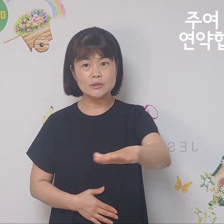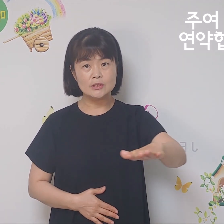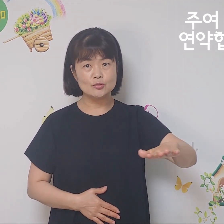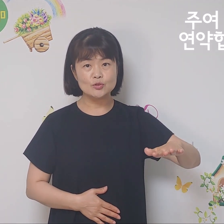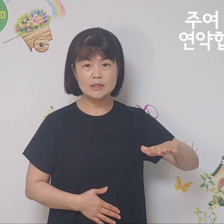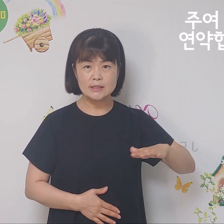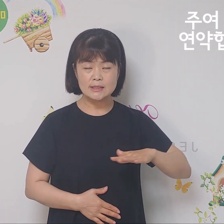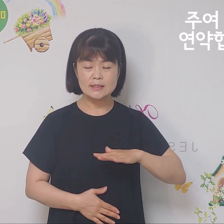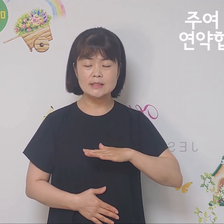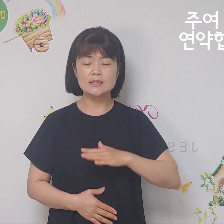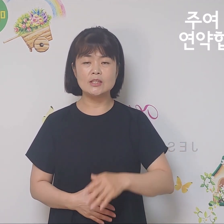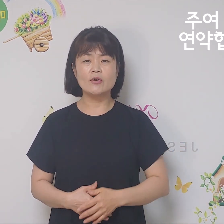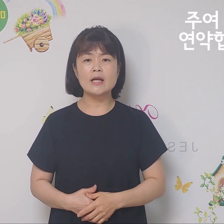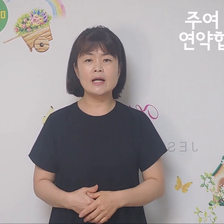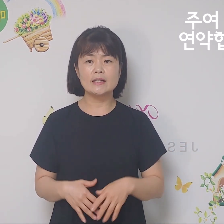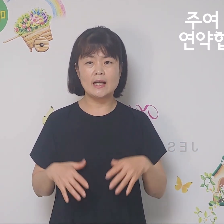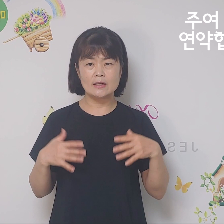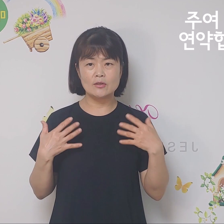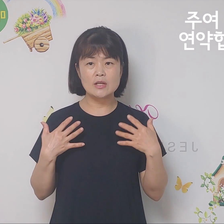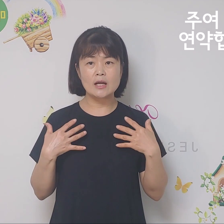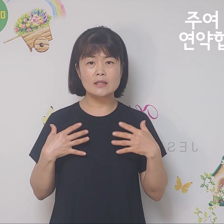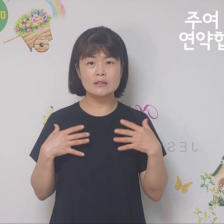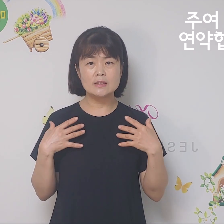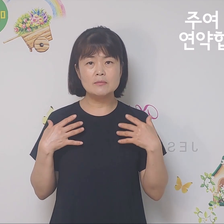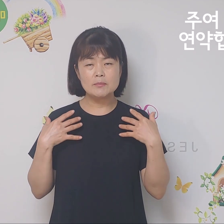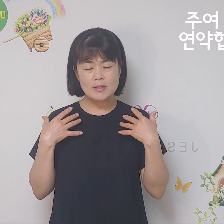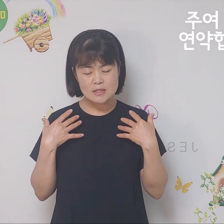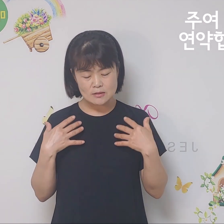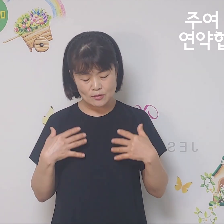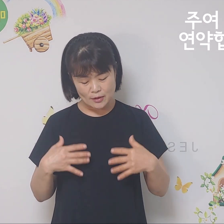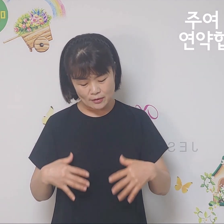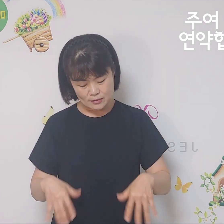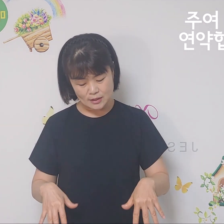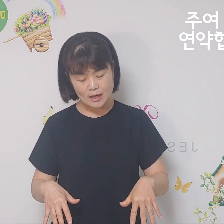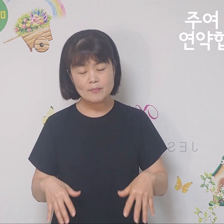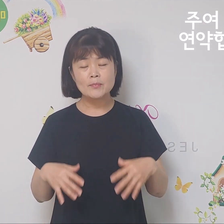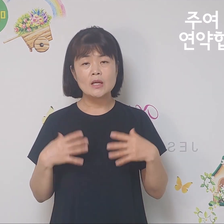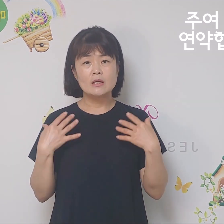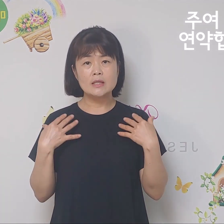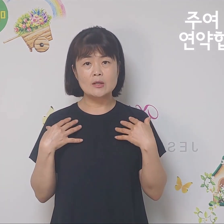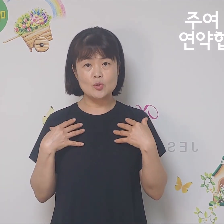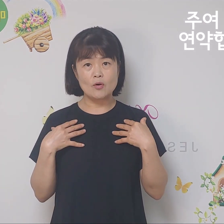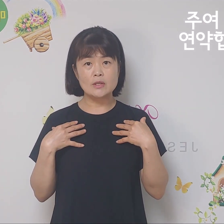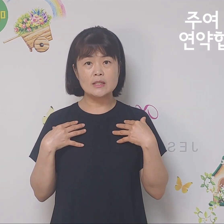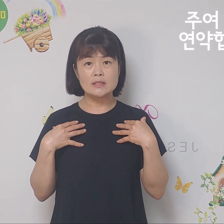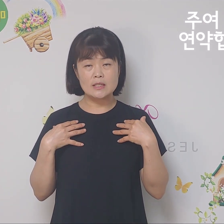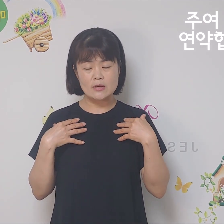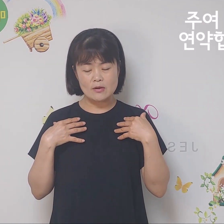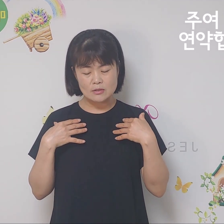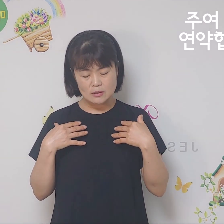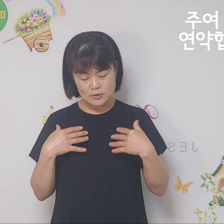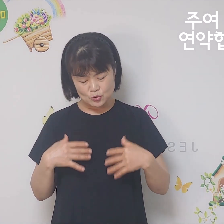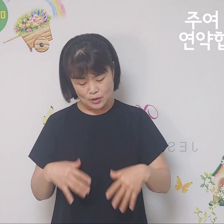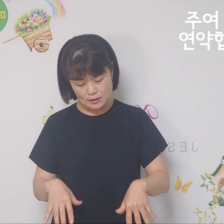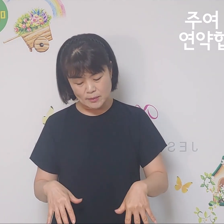여러분은, 우리는 연약하다. 연약하다는 힘이 빠지는 거예요. 이렇게 양쪽 어깨 있는 데서요. 힘을 쫙